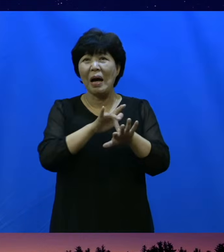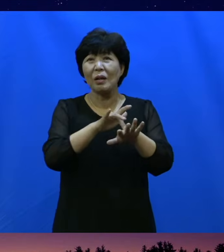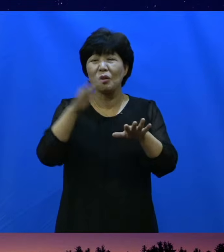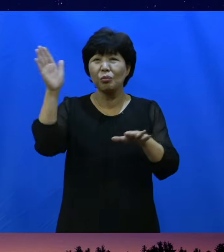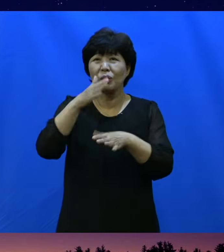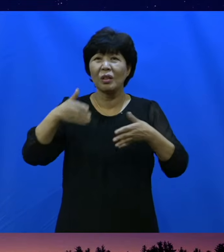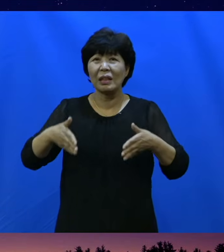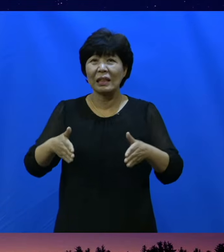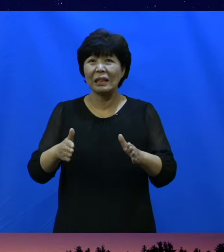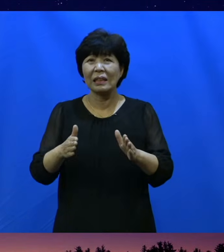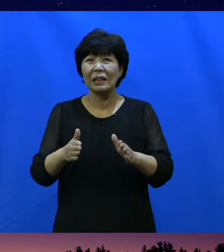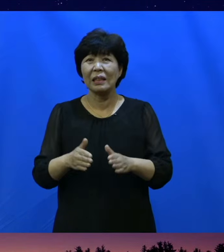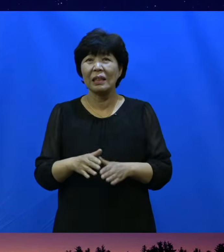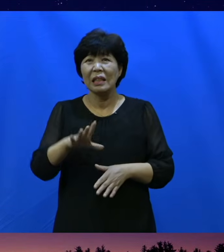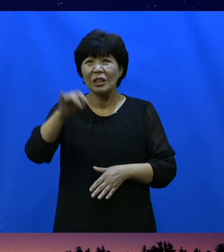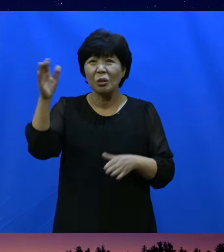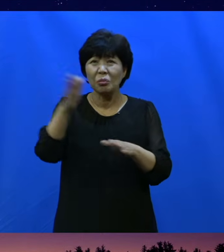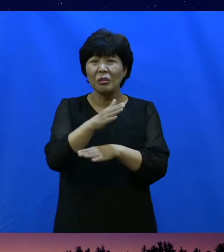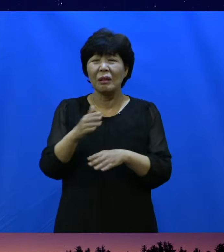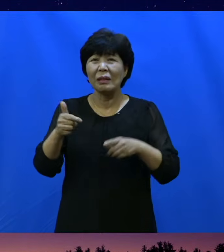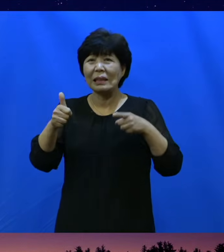그는 처음부터 살인한 자요,